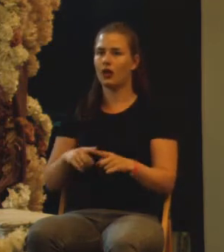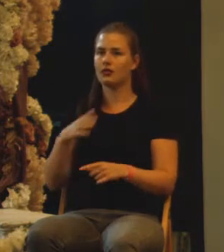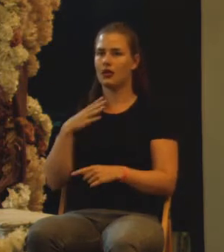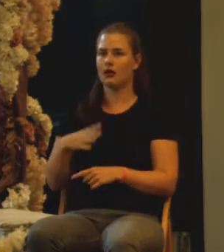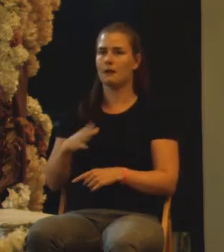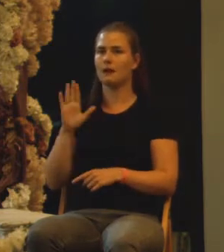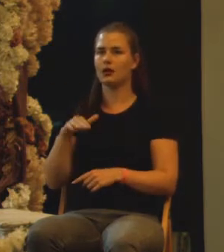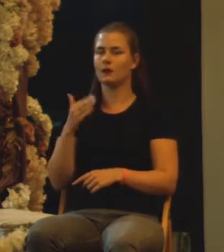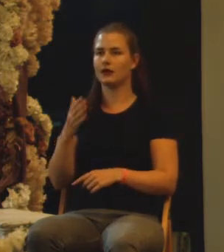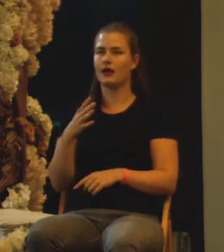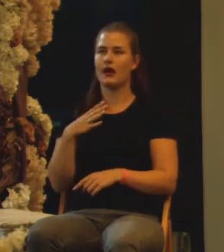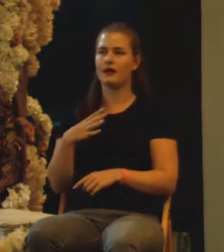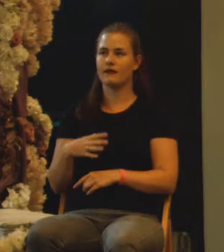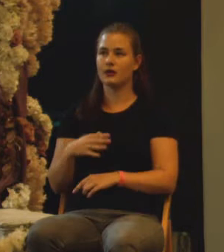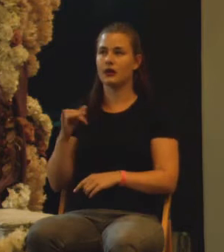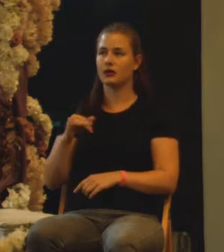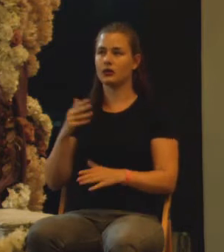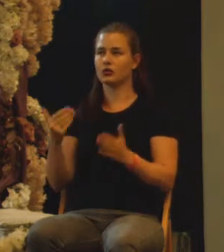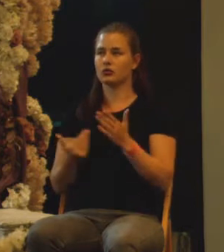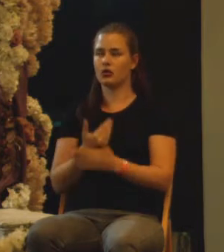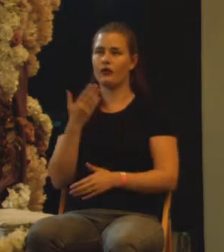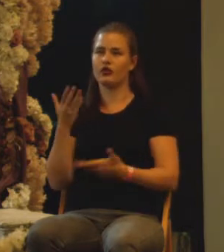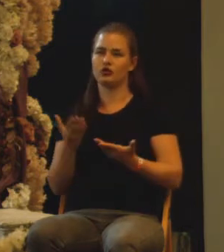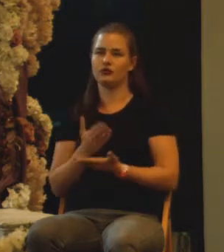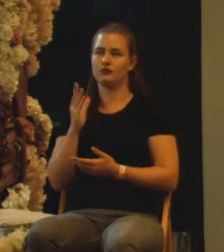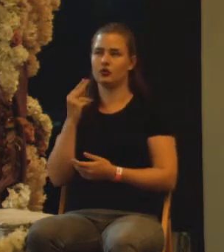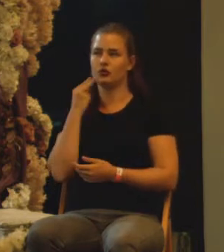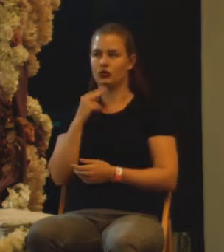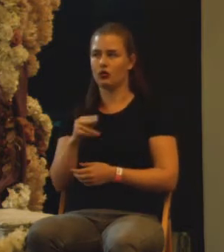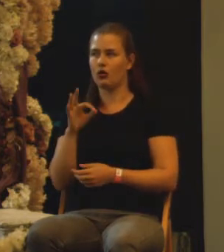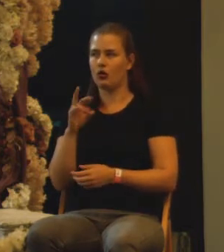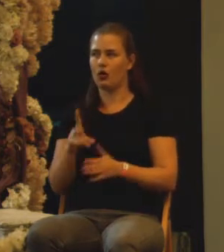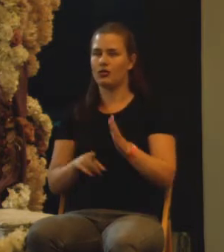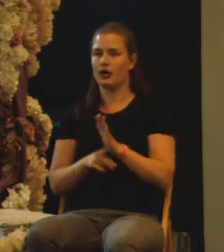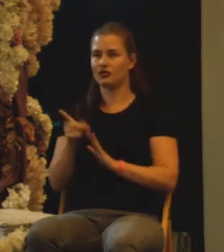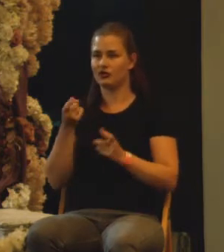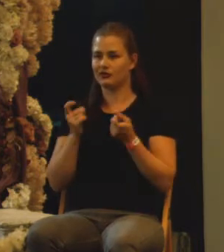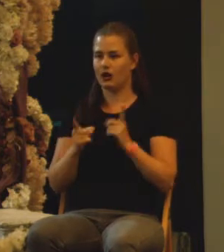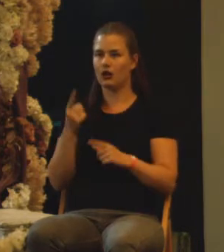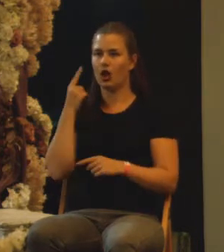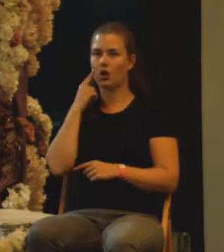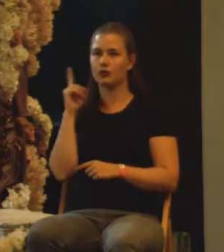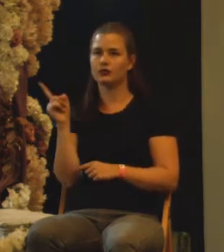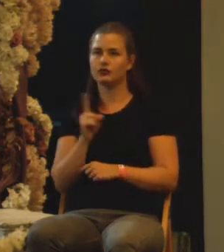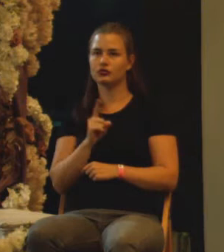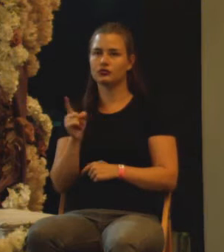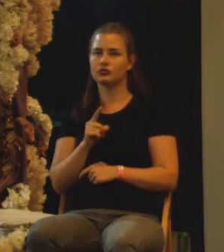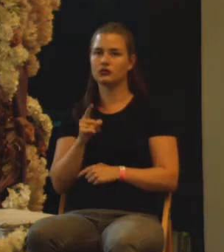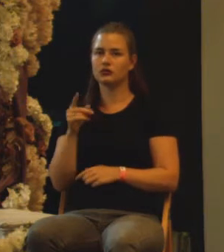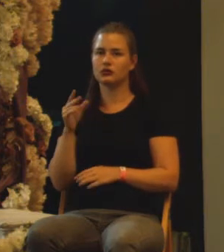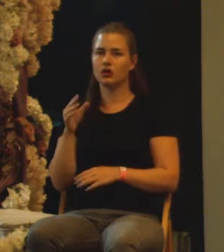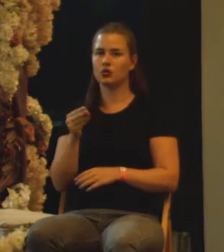ты это вытерпишь. И потом опять жизнь наладится. То есть он начинает реально думать, что